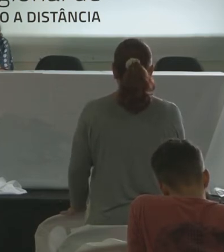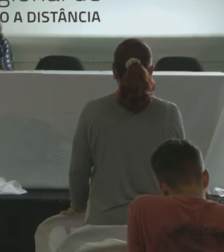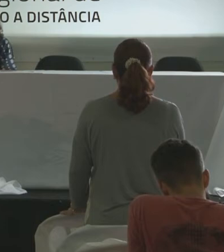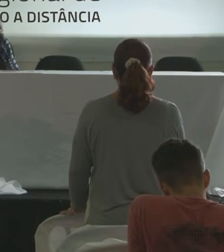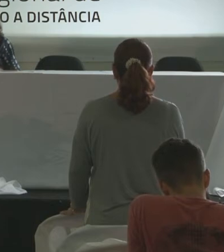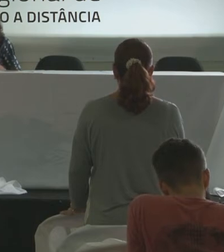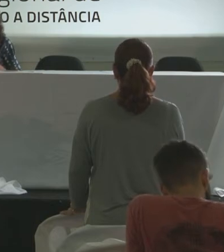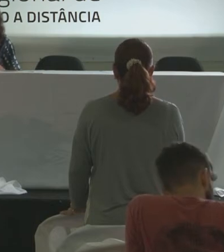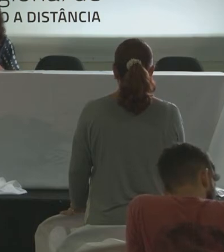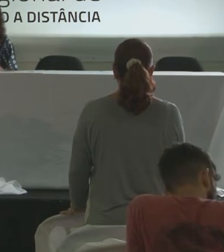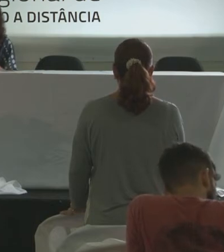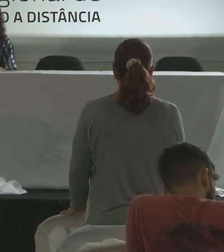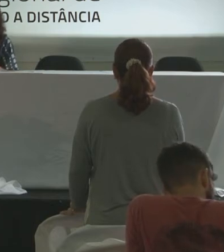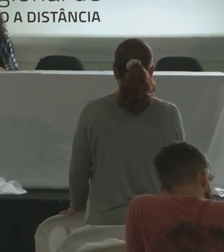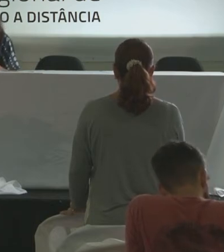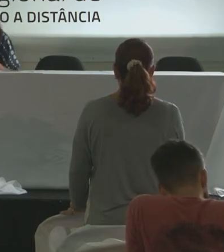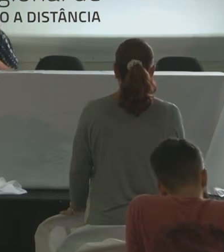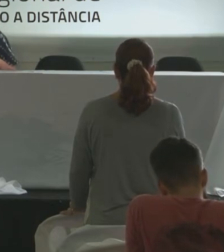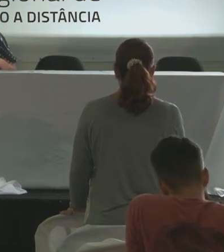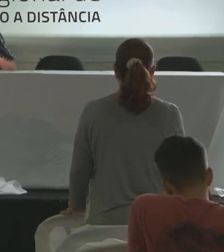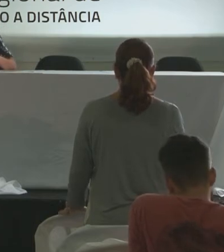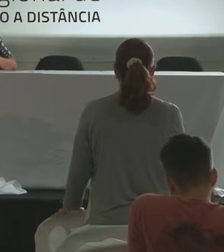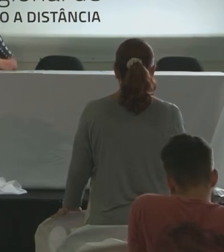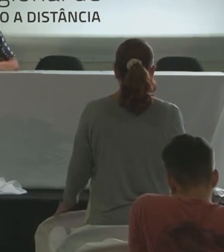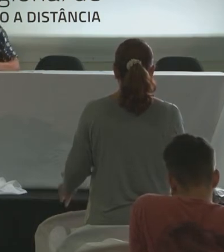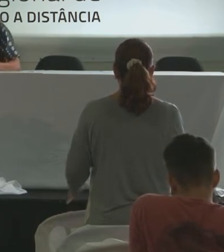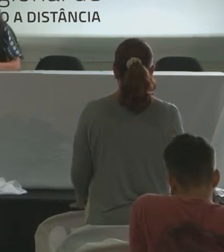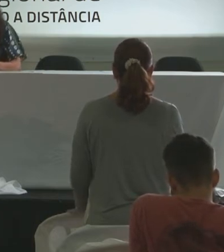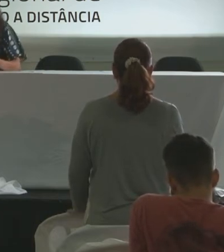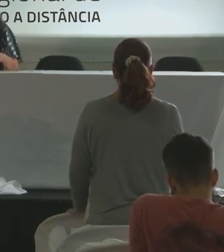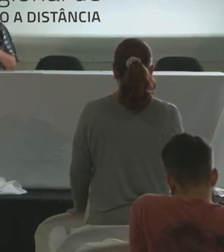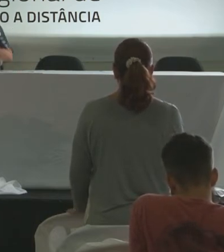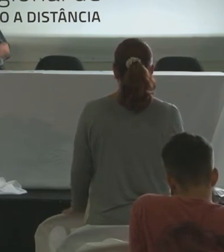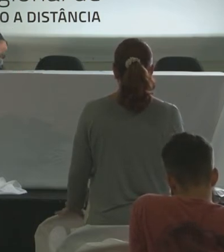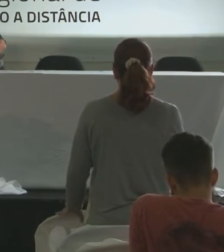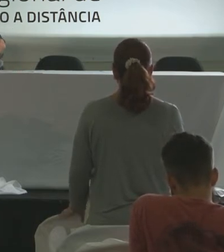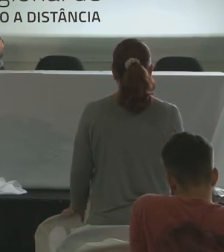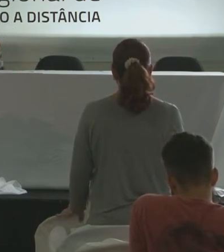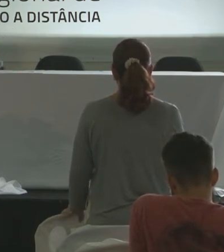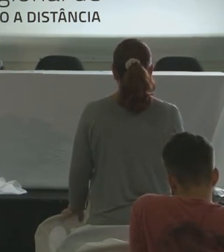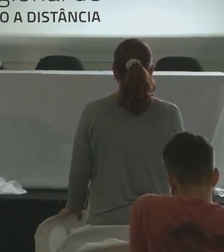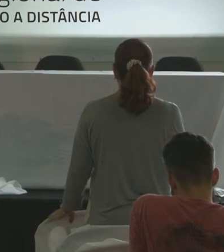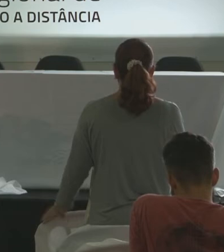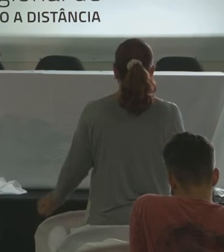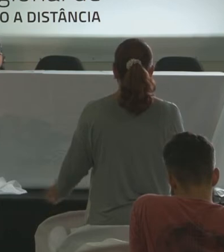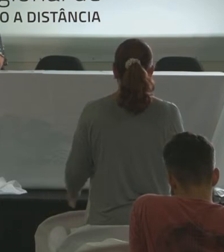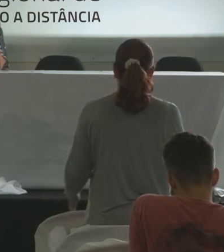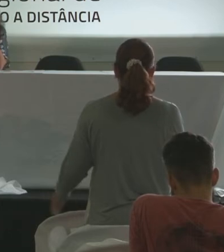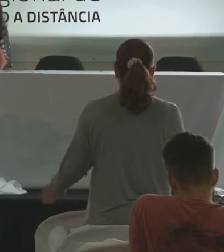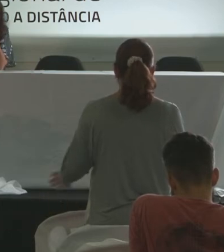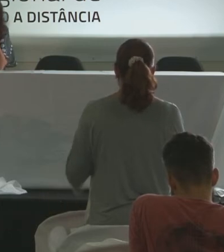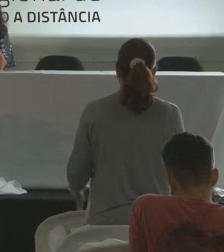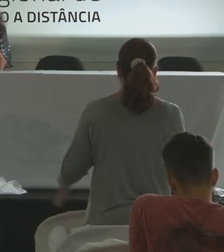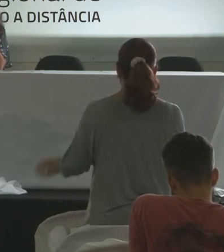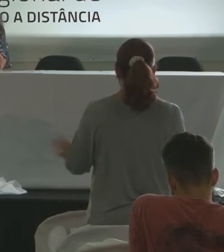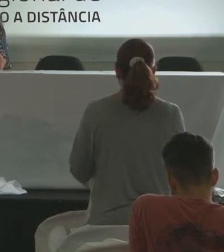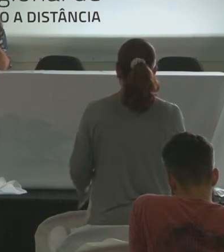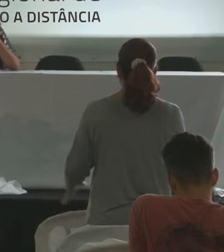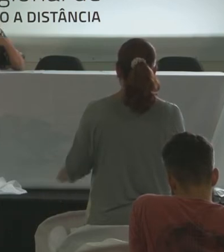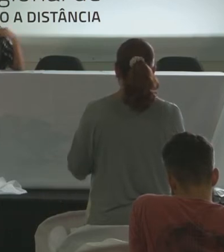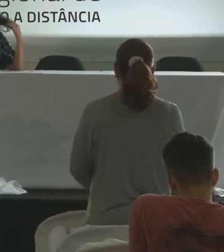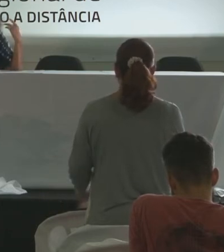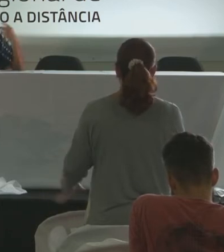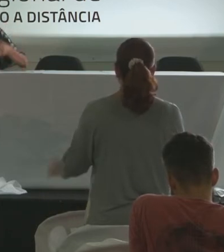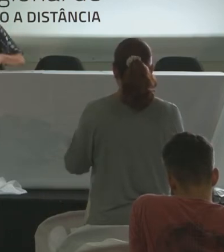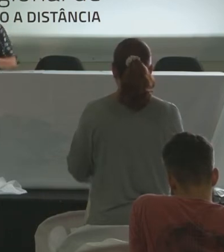aula e também a inclusão, né, desse aluno que vem, às vezes,